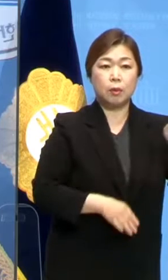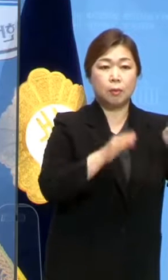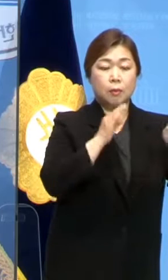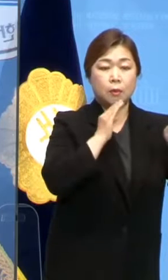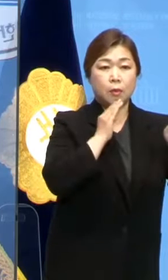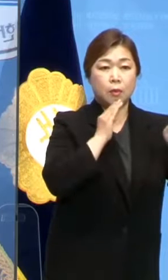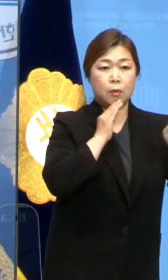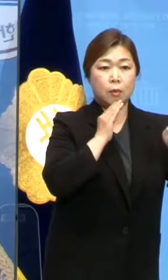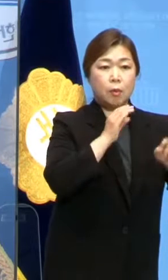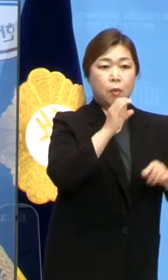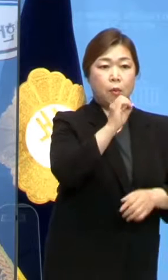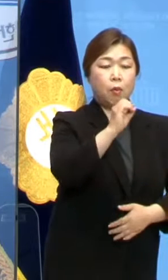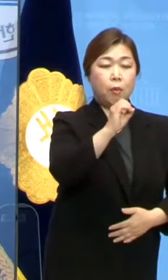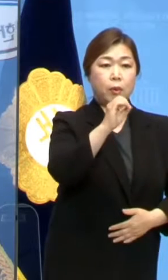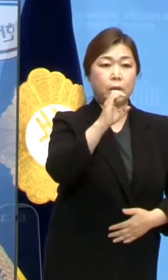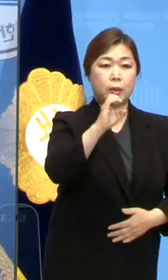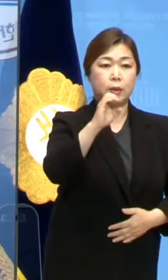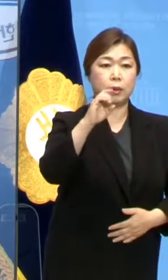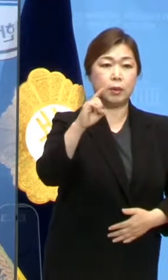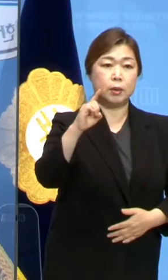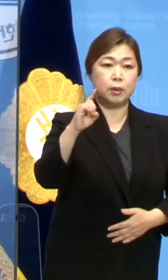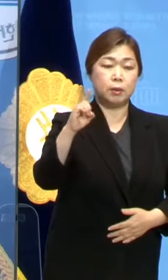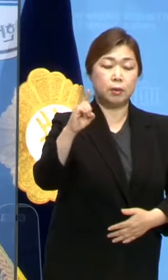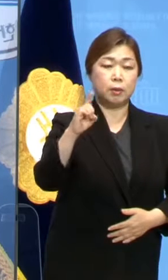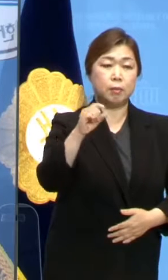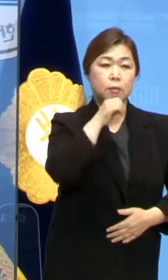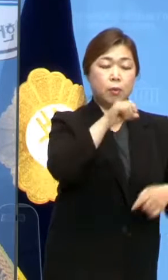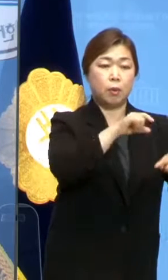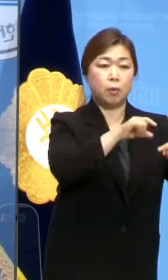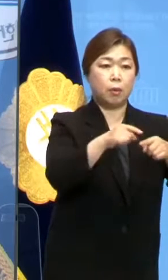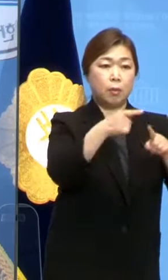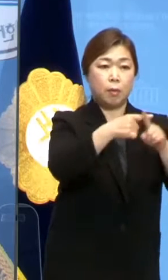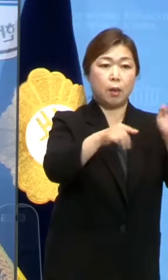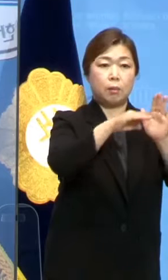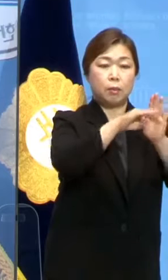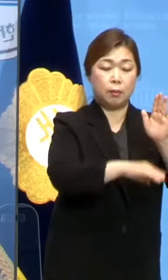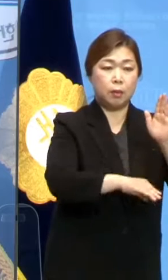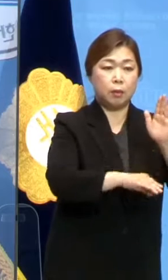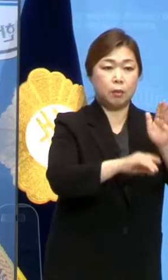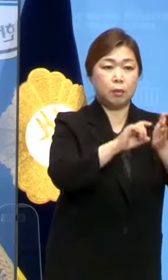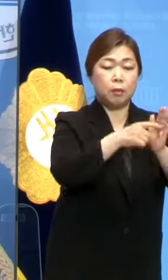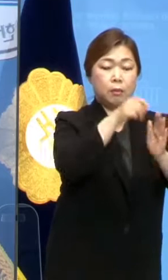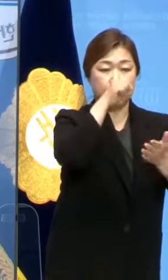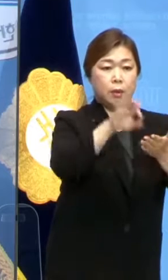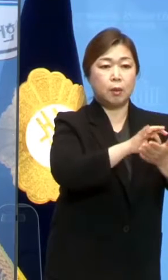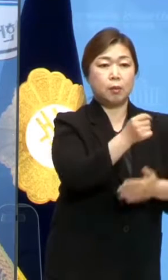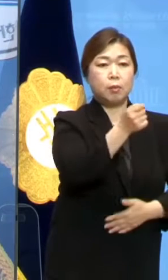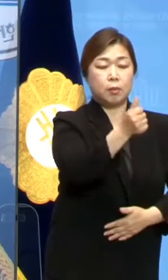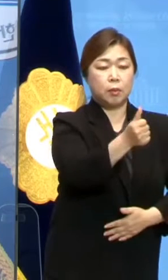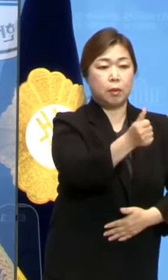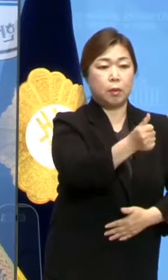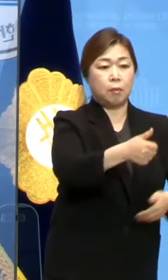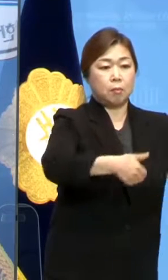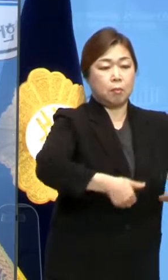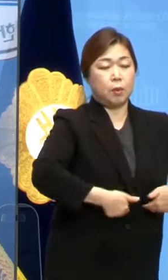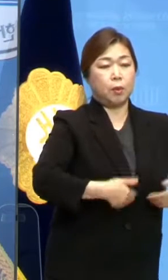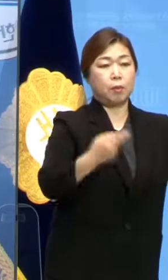oecd 평균의 절반 밖에 안되는 적은 예산에 있다 수에 비해 적은